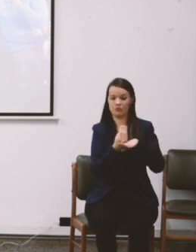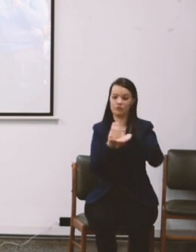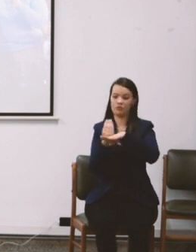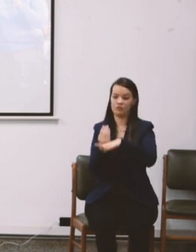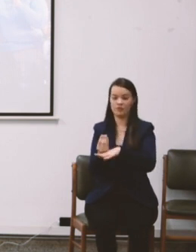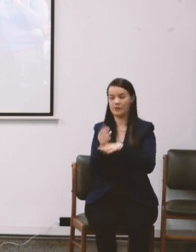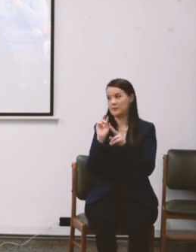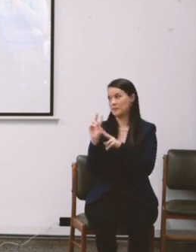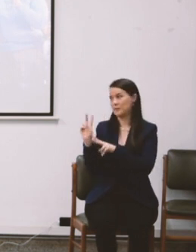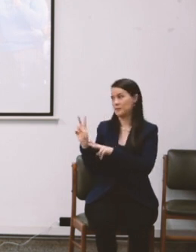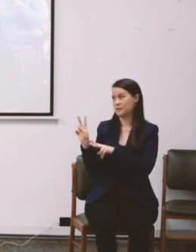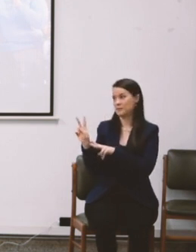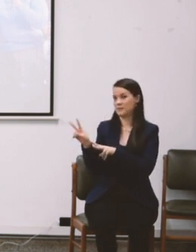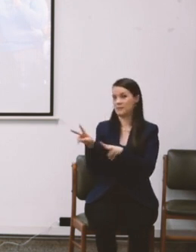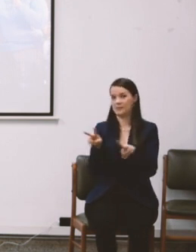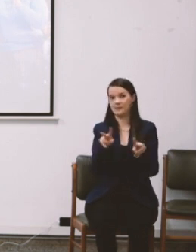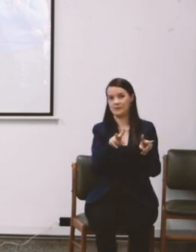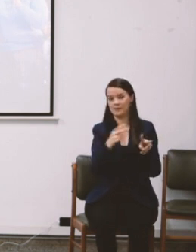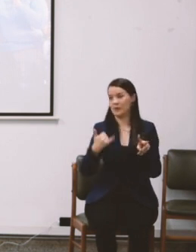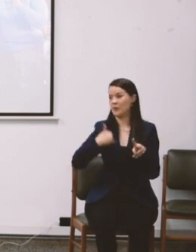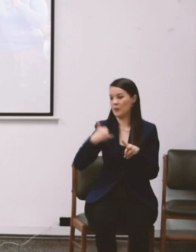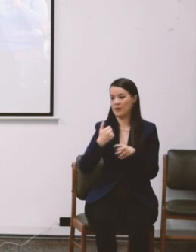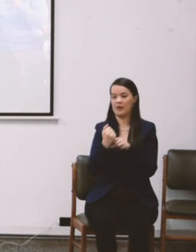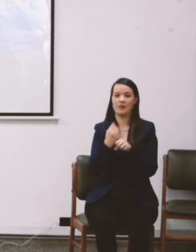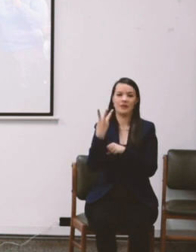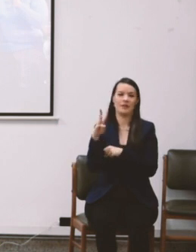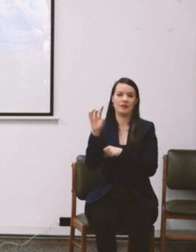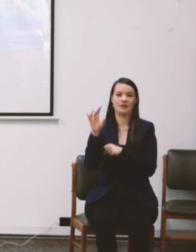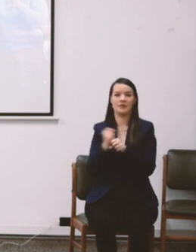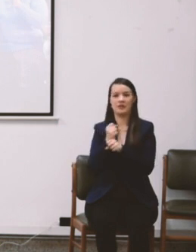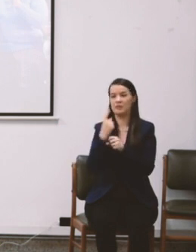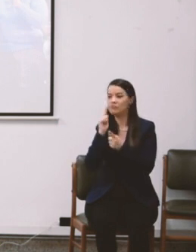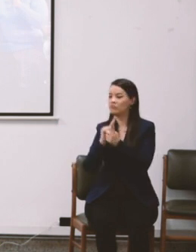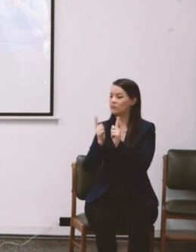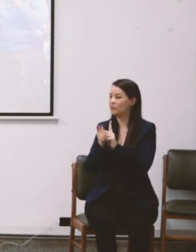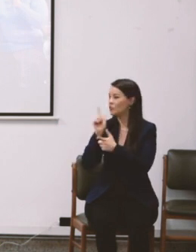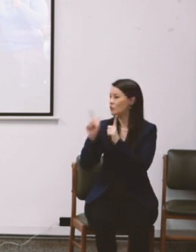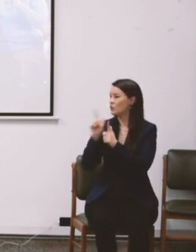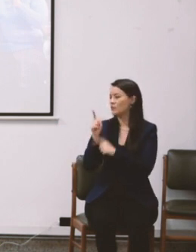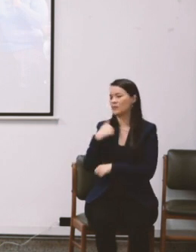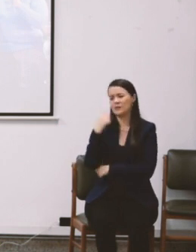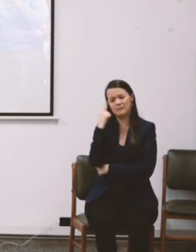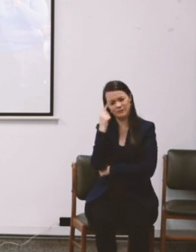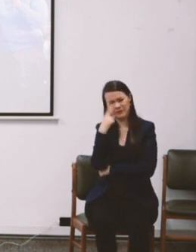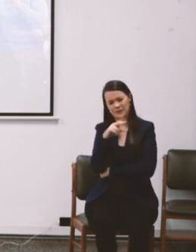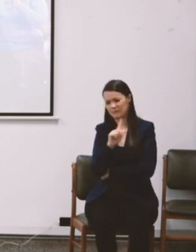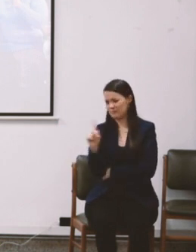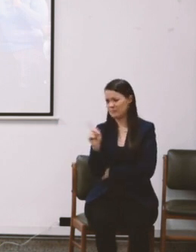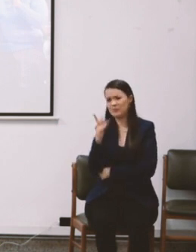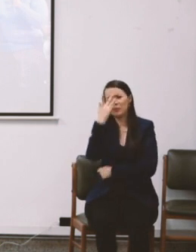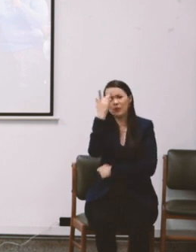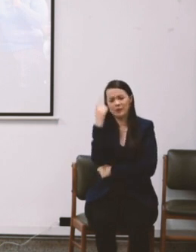a a los jóvenes entre 3 y 15 años en esa tardeada y yo no dejaba de pensar por qué mi hija no estaba ahí.